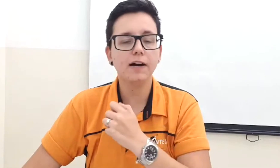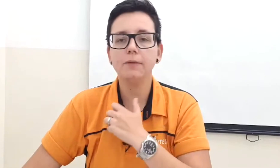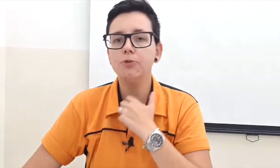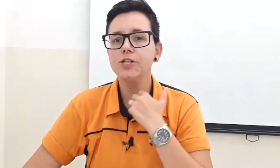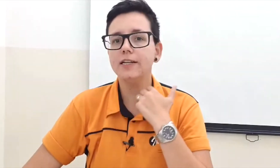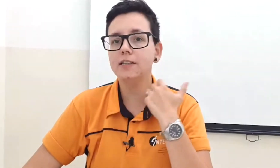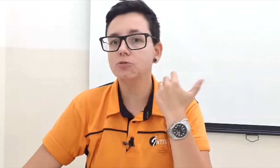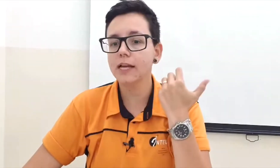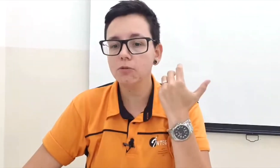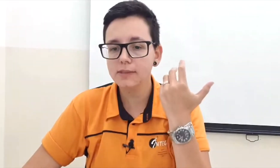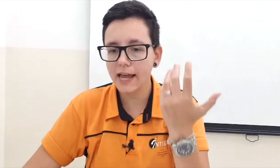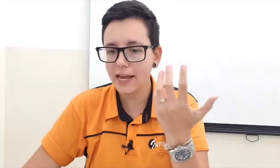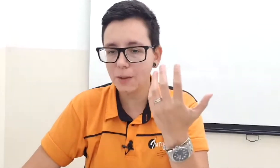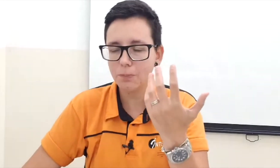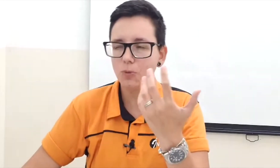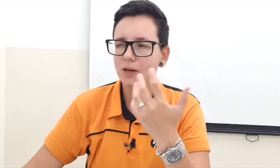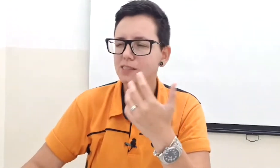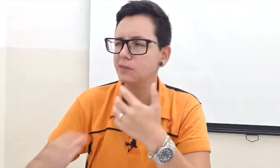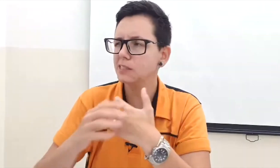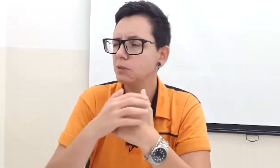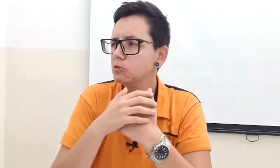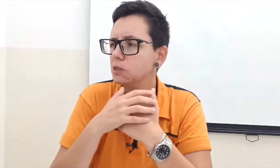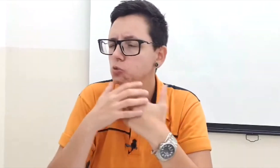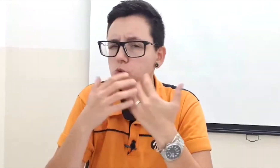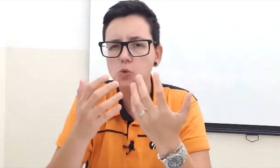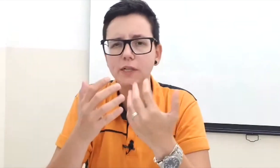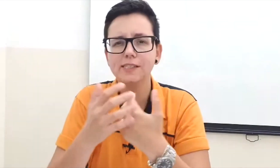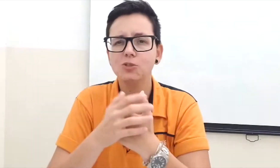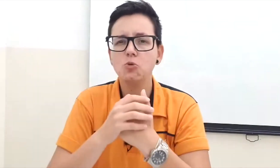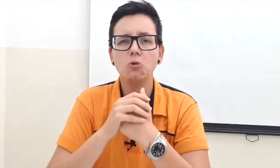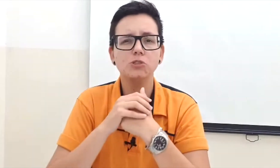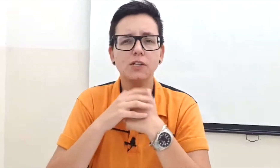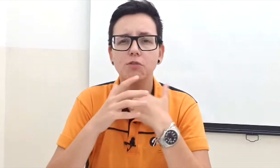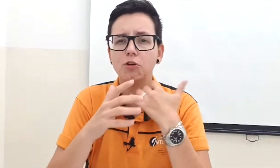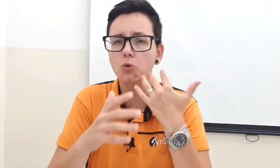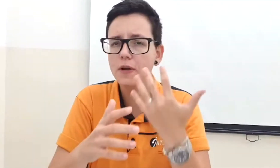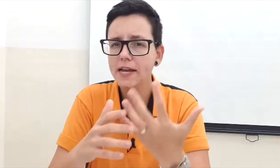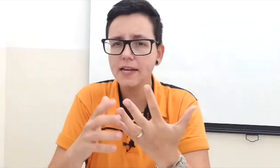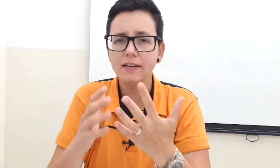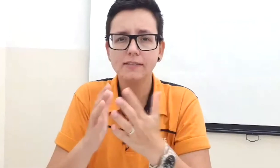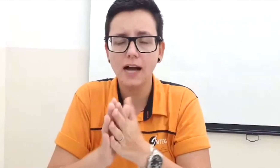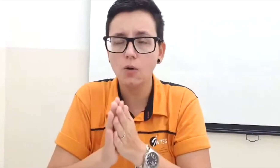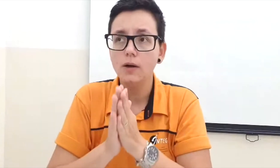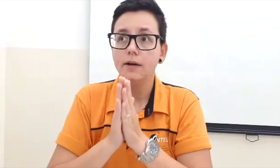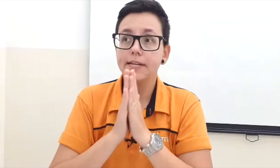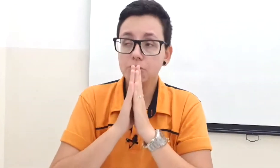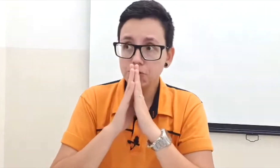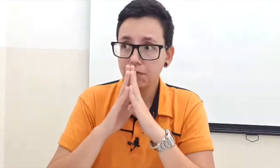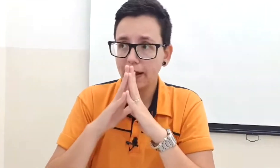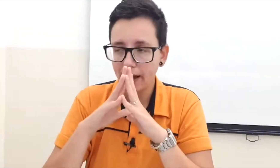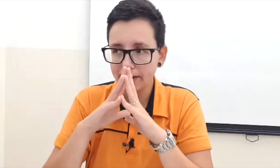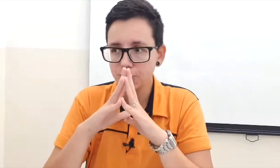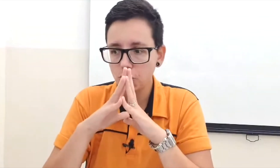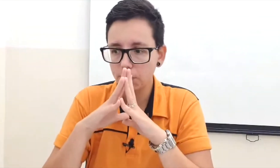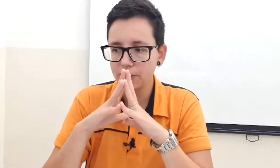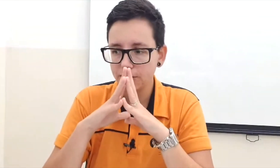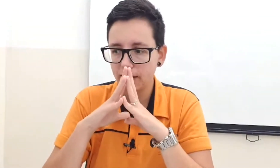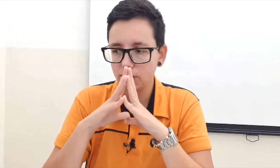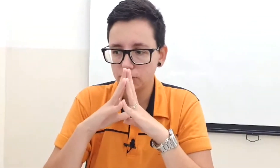puxa, Aline, eu não tenho tempo, as minhas mãos são duras, eu não consigo evoluir e tal. Deixa eu te falar, deixa eu compartilhar com